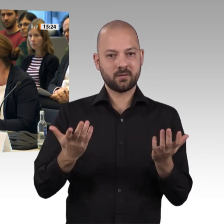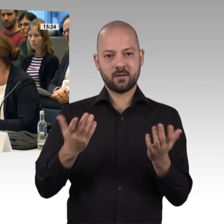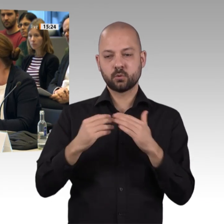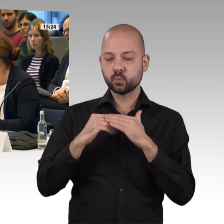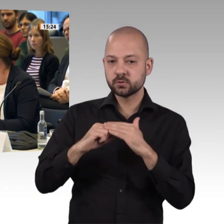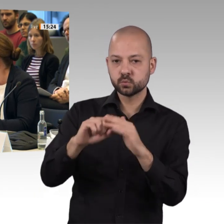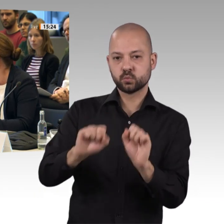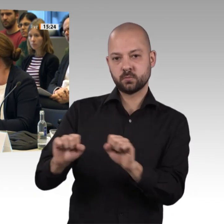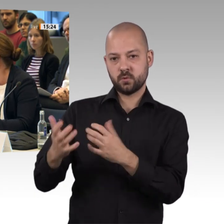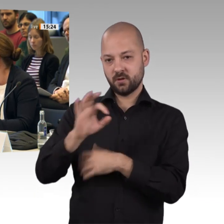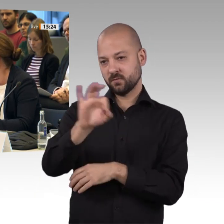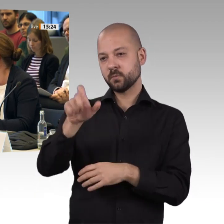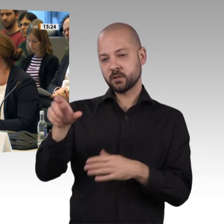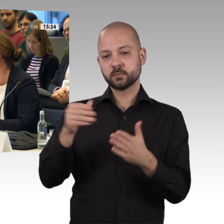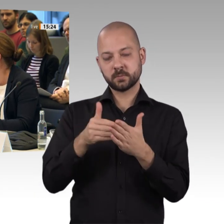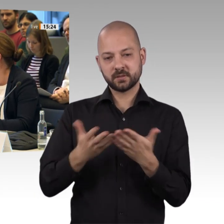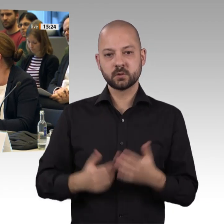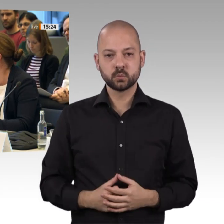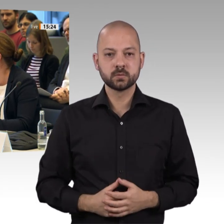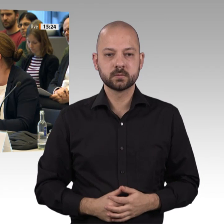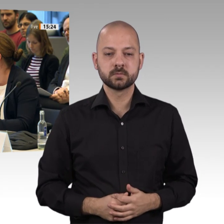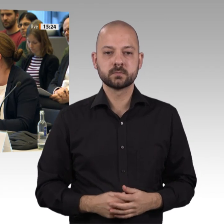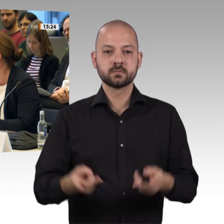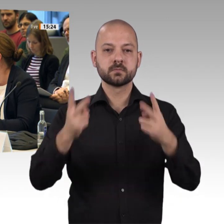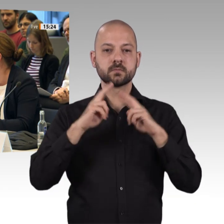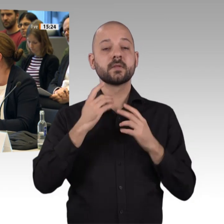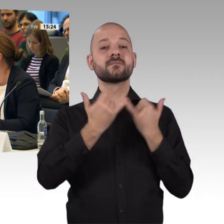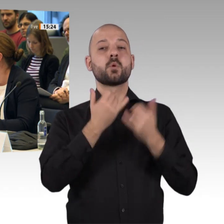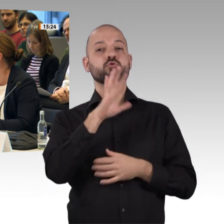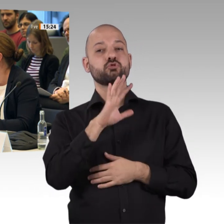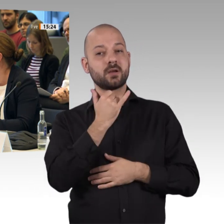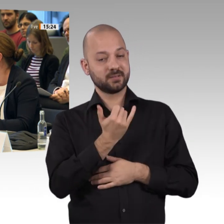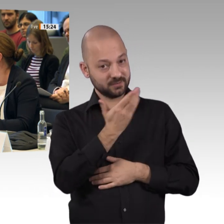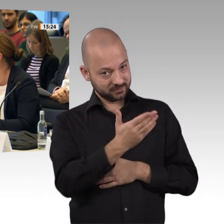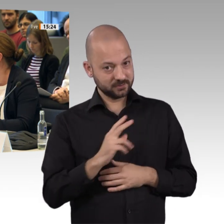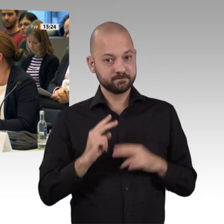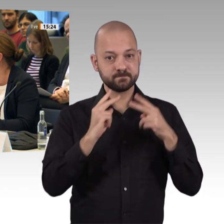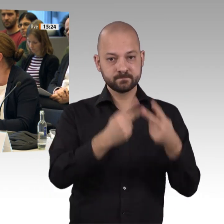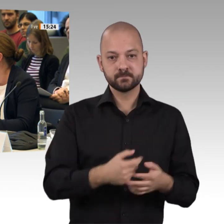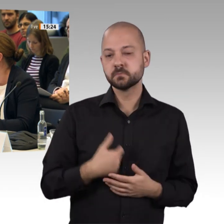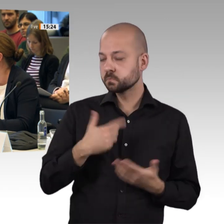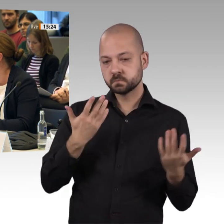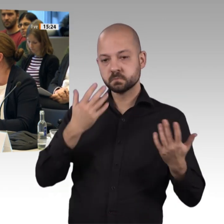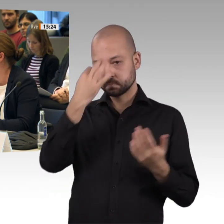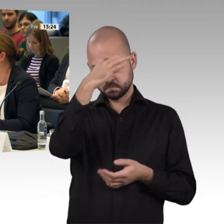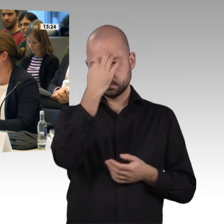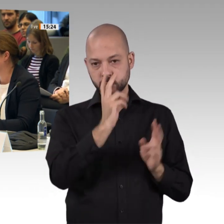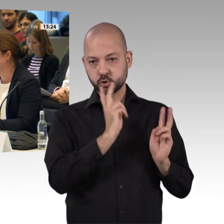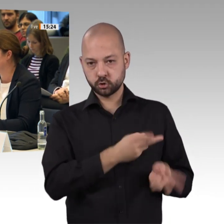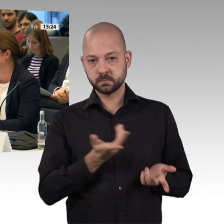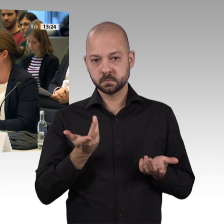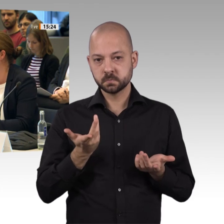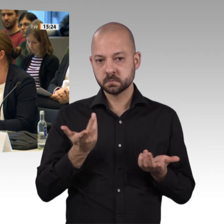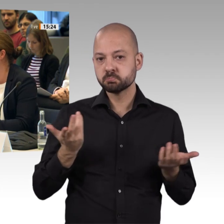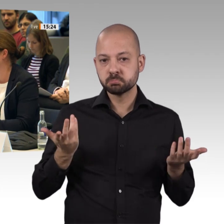dabei. Aber grundsätzlich sollte natürlich für die Ausbildung die BA, die Bundesagentur für Arbeit, zuständig bleiben. Das sollte auch so bleiben. Sie ist es in der Regel. Ihr